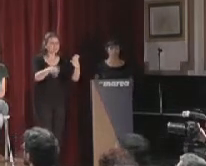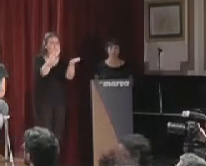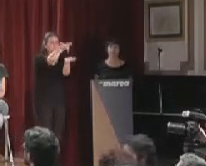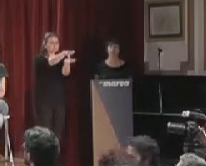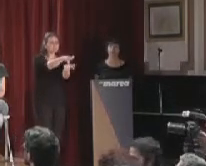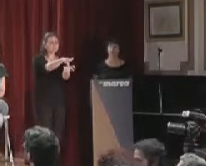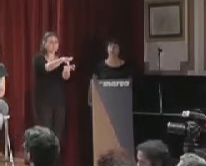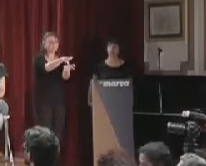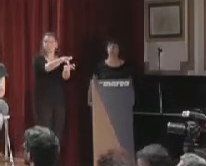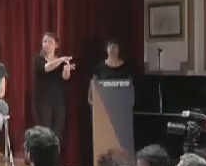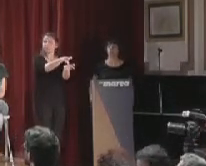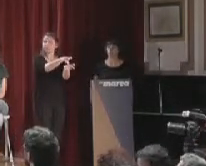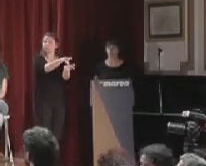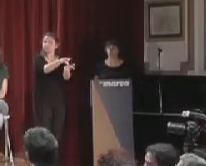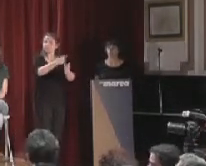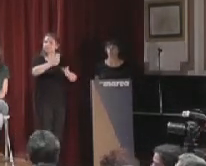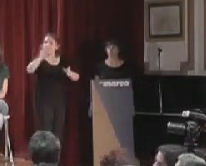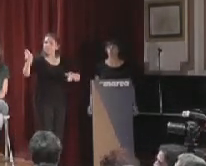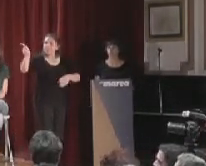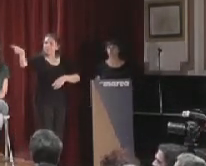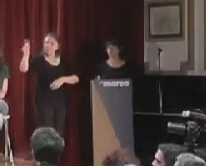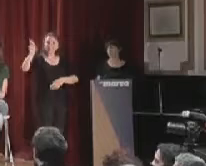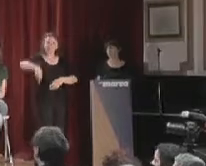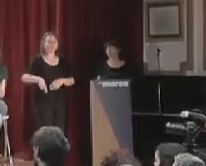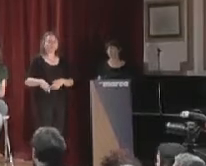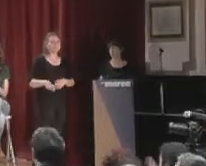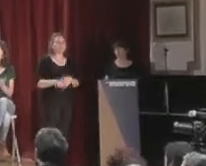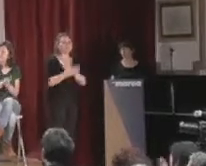e que a seguinte sea Vane. Unha aperta.